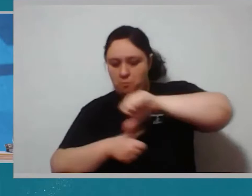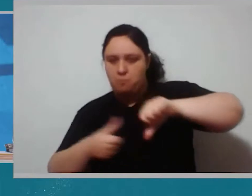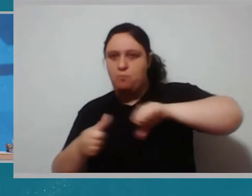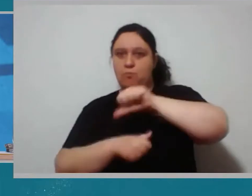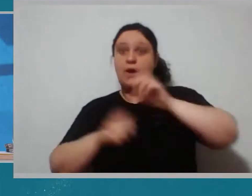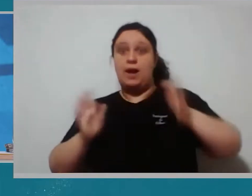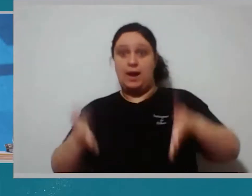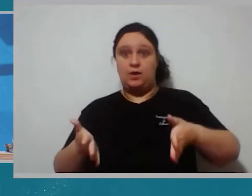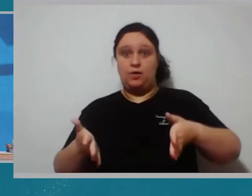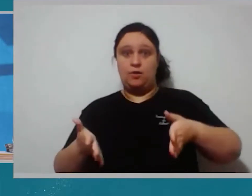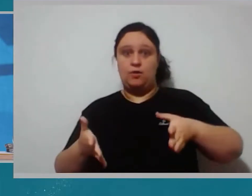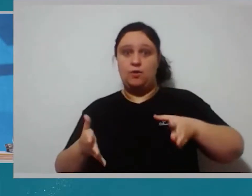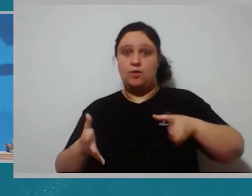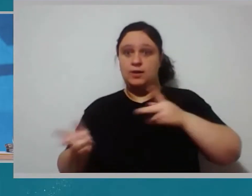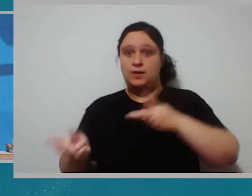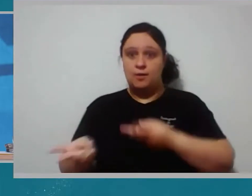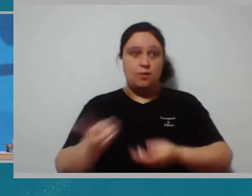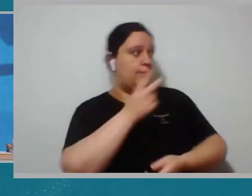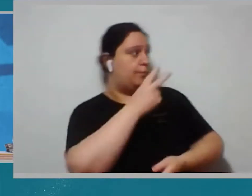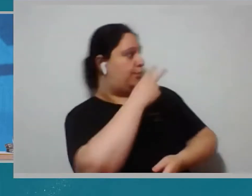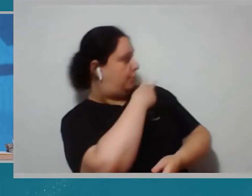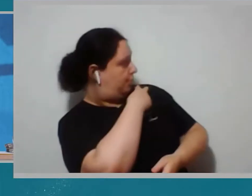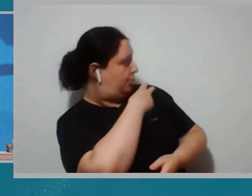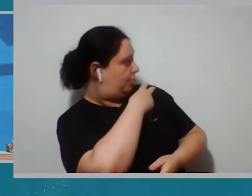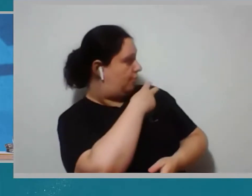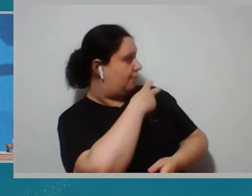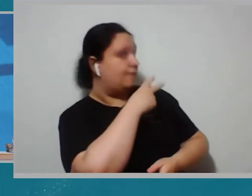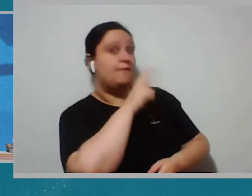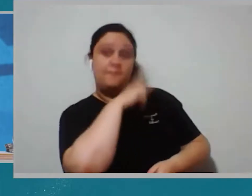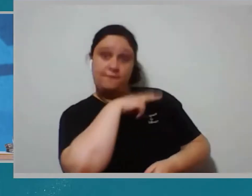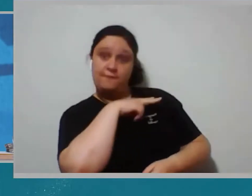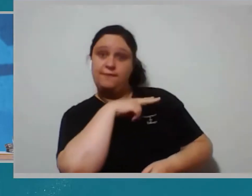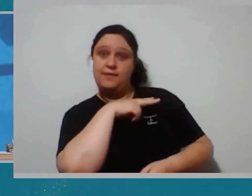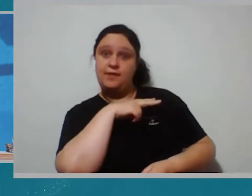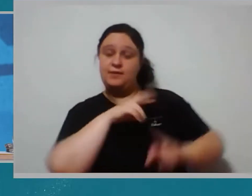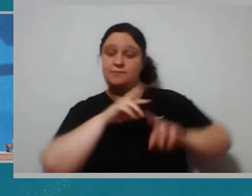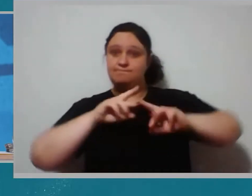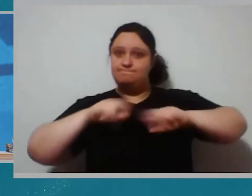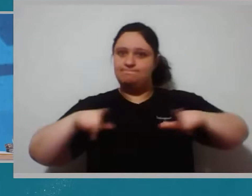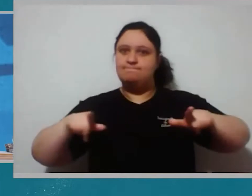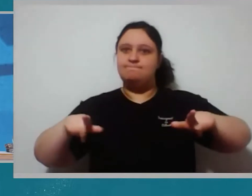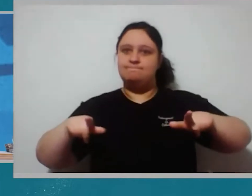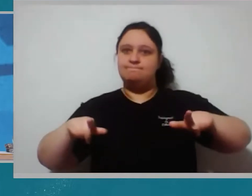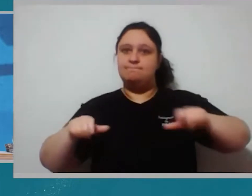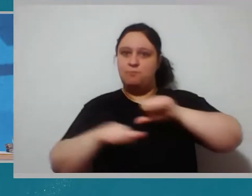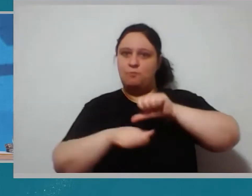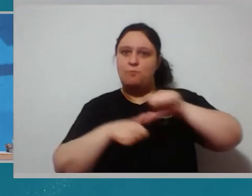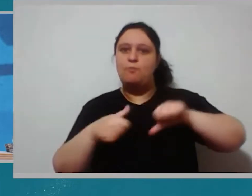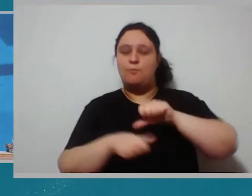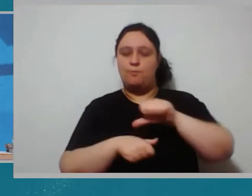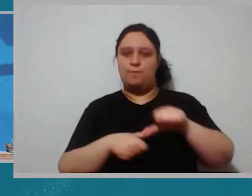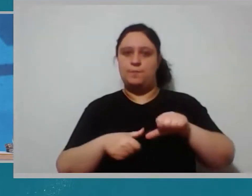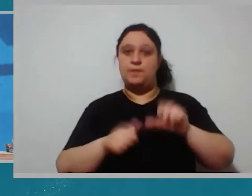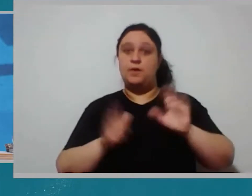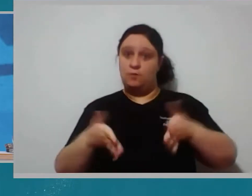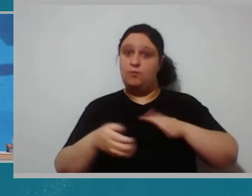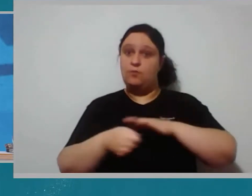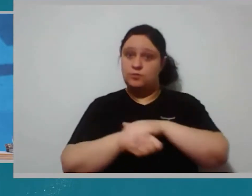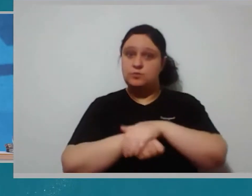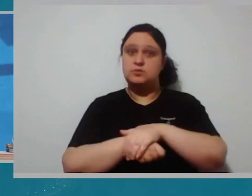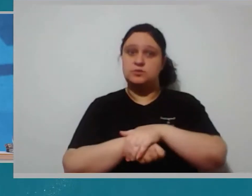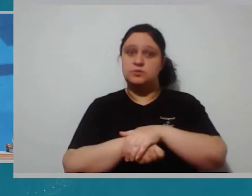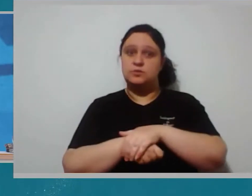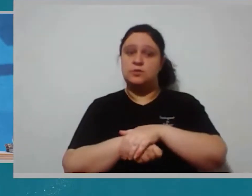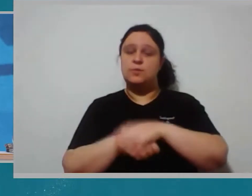para trás e você vai ver. Amém? Isso é significado. Hoje à noite mesmo, nós podemos voltar